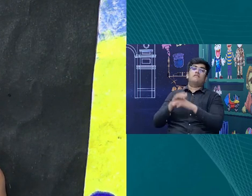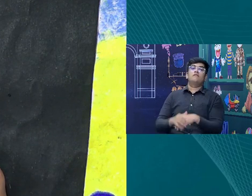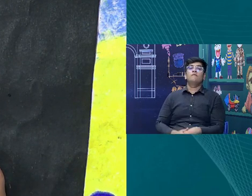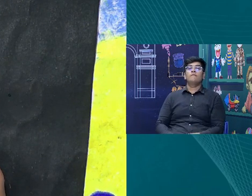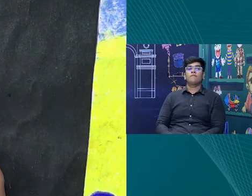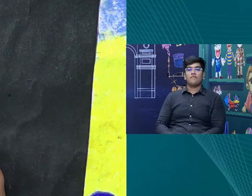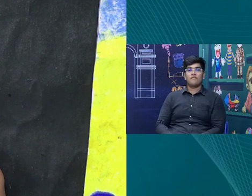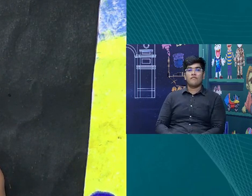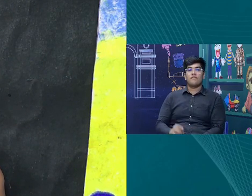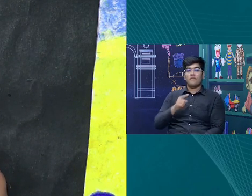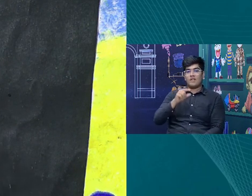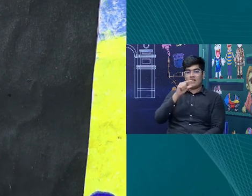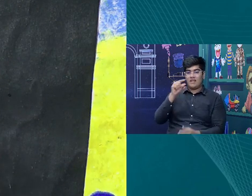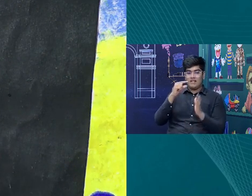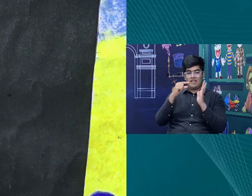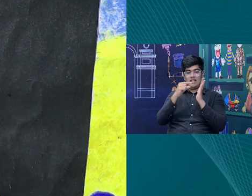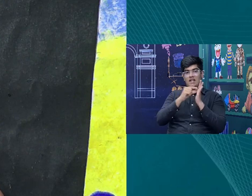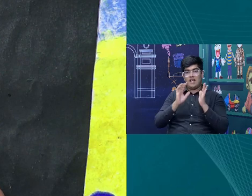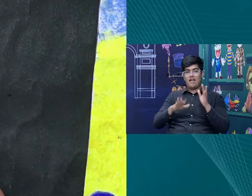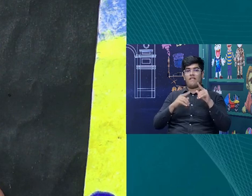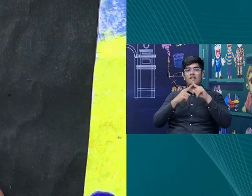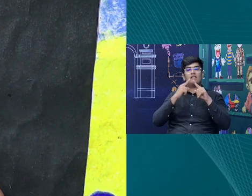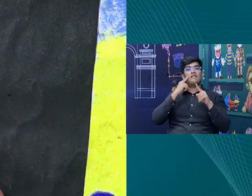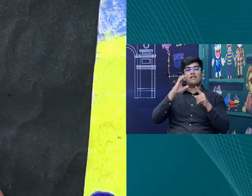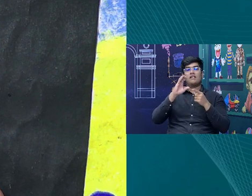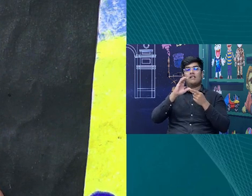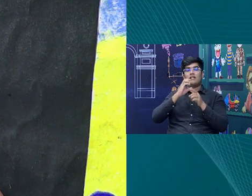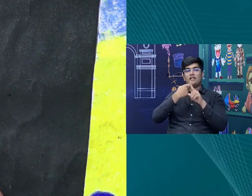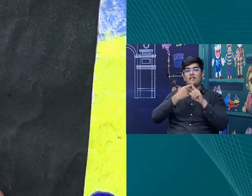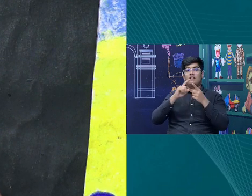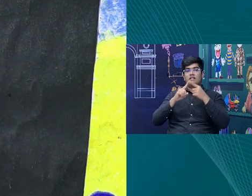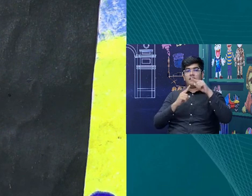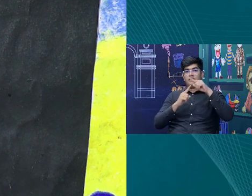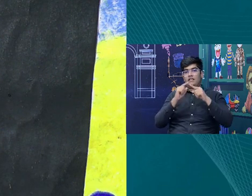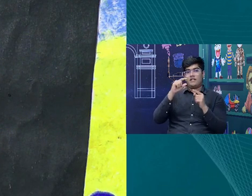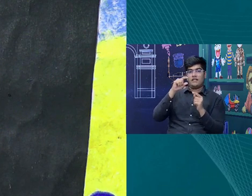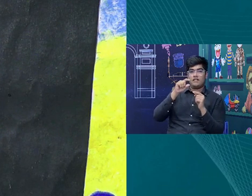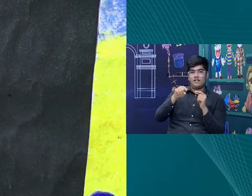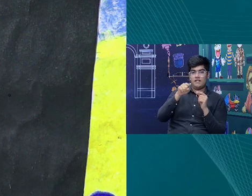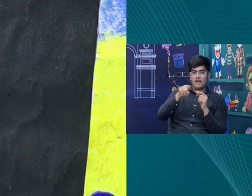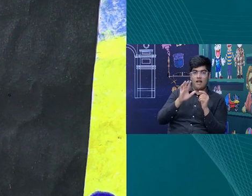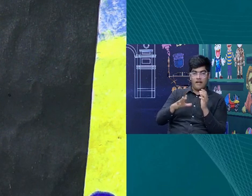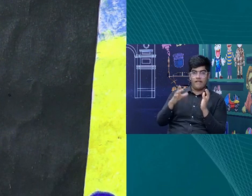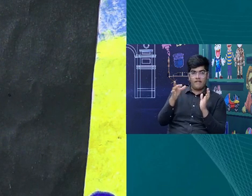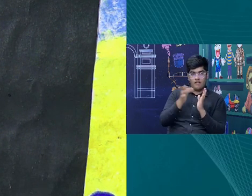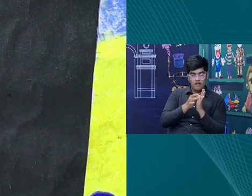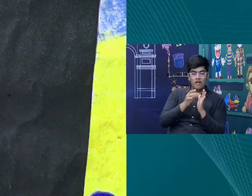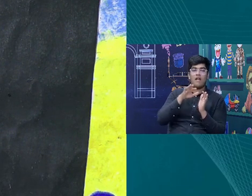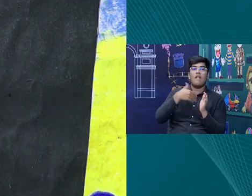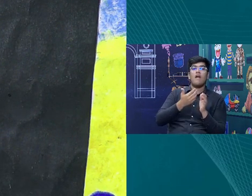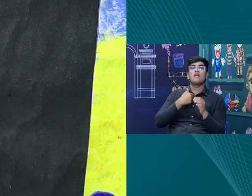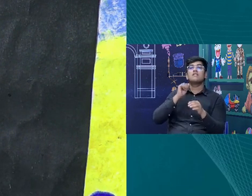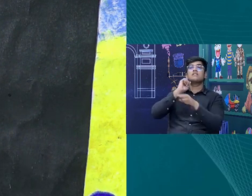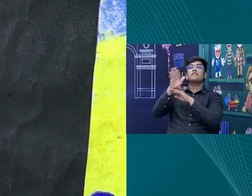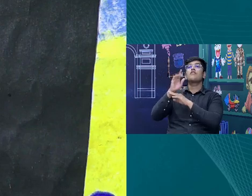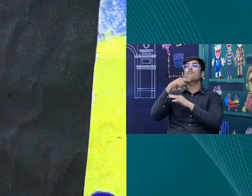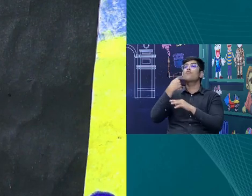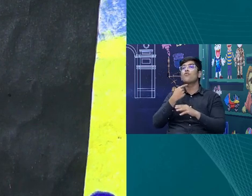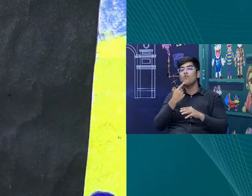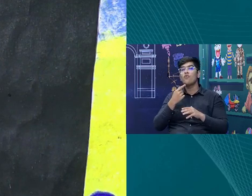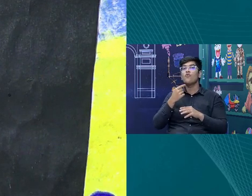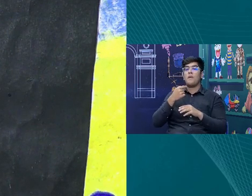रसीदी टिकेट लगी हुई है और जहां जिसको भेजा गया है उनका नाम और जिनों ने भेजा है उनका नाम और एक संदेश